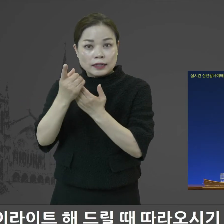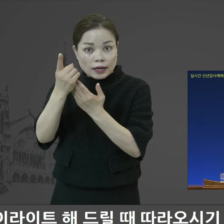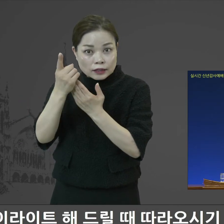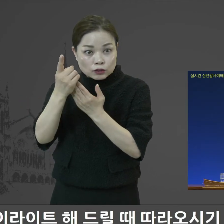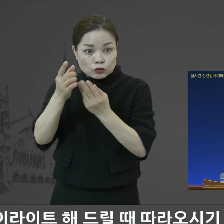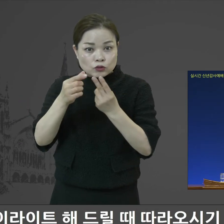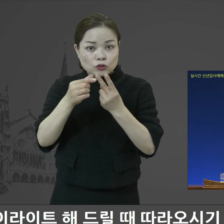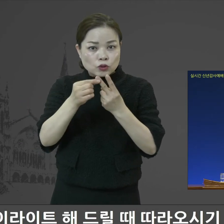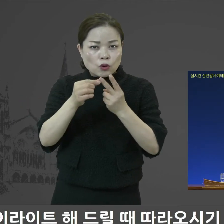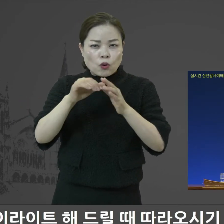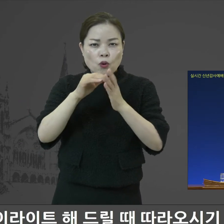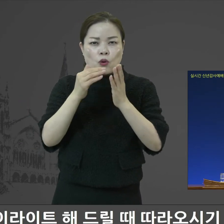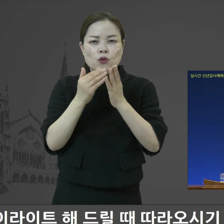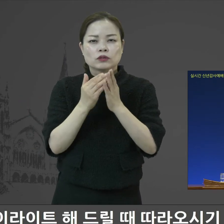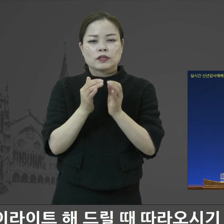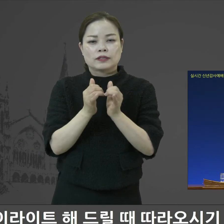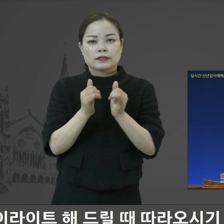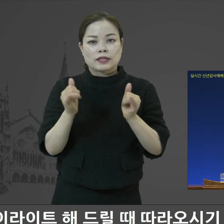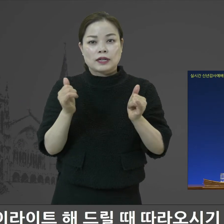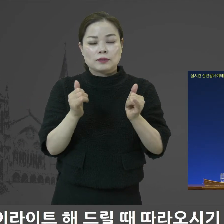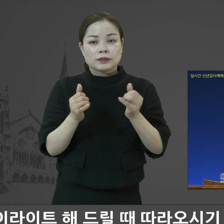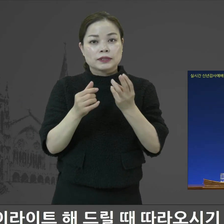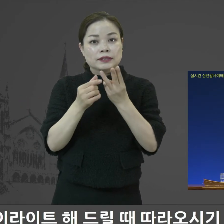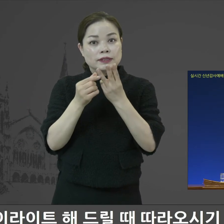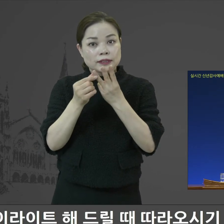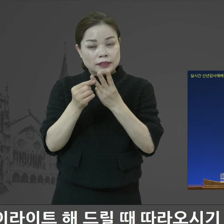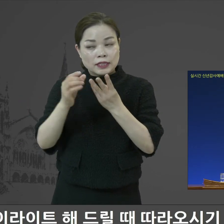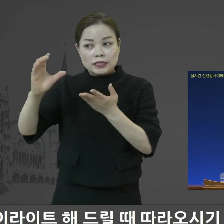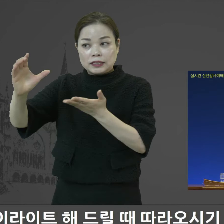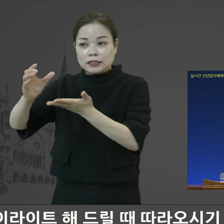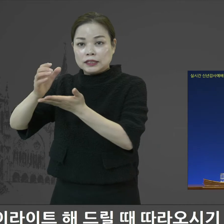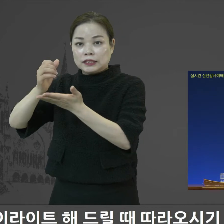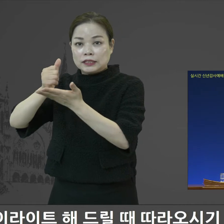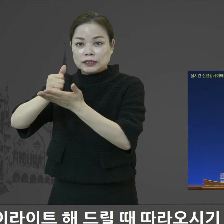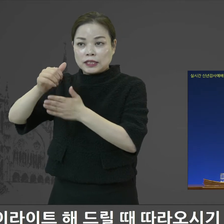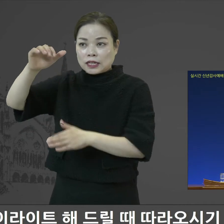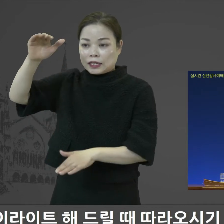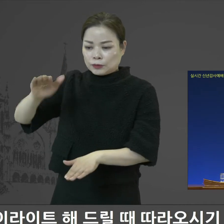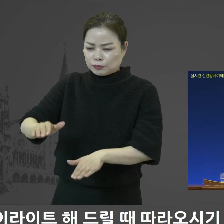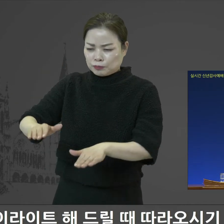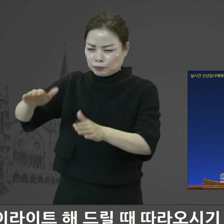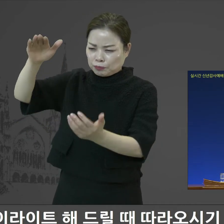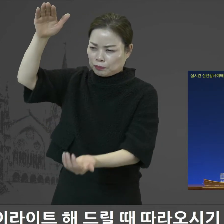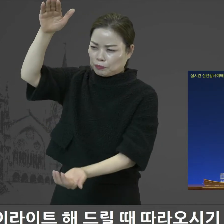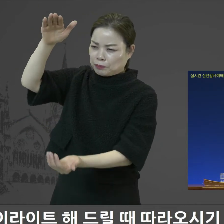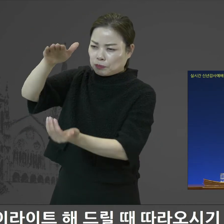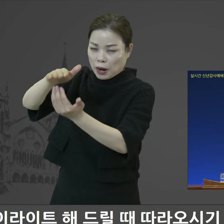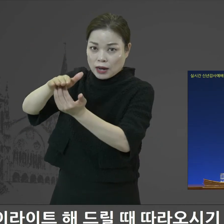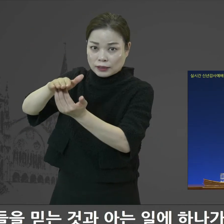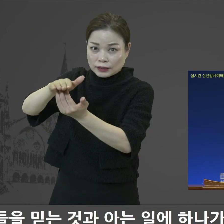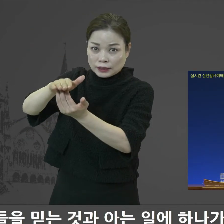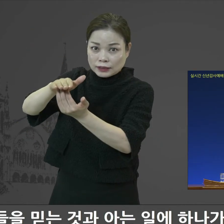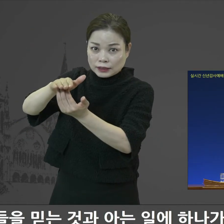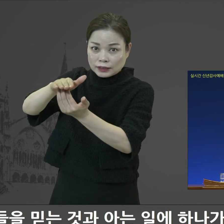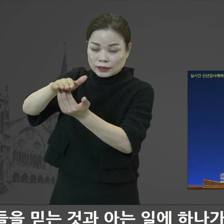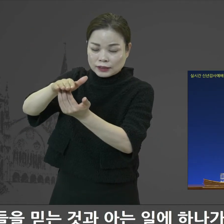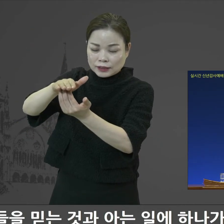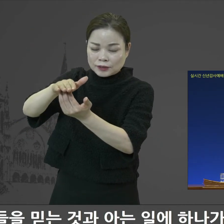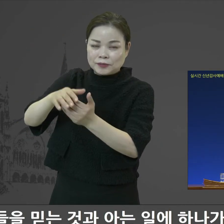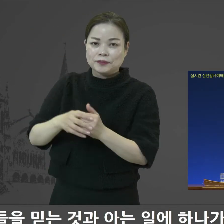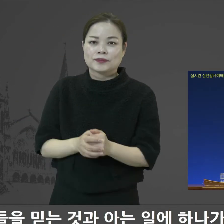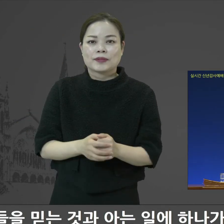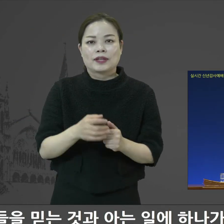둘째 온전한 사람을 이루어, 셋째 그리스도의 장성한 분량이 충만한 데까지